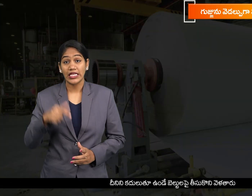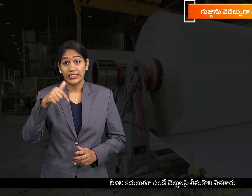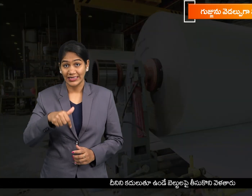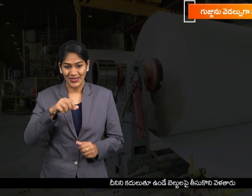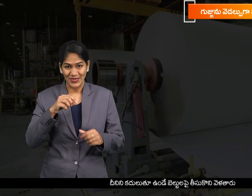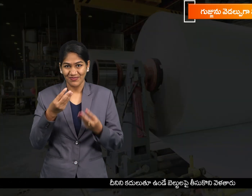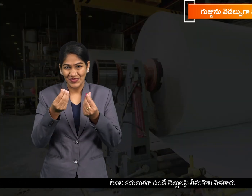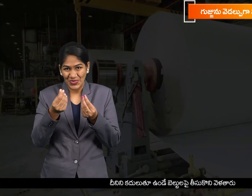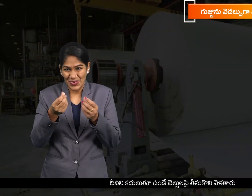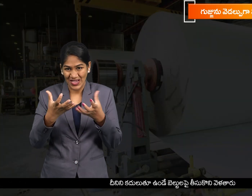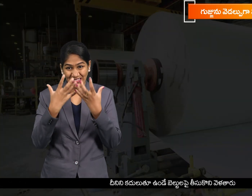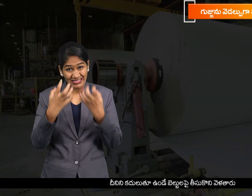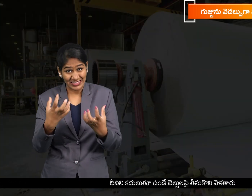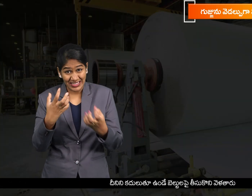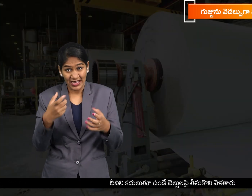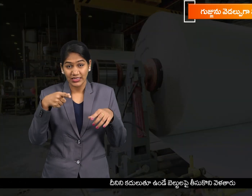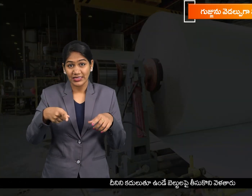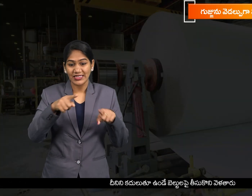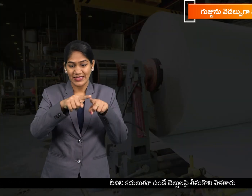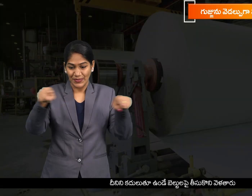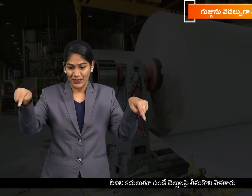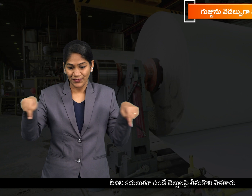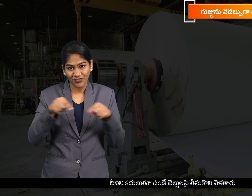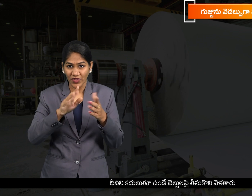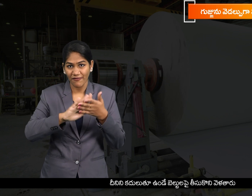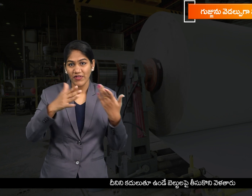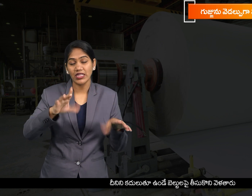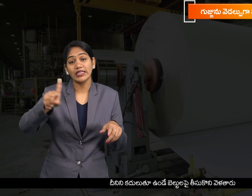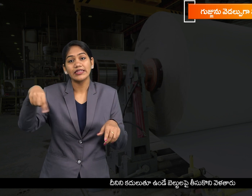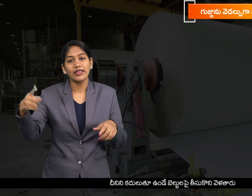దీన్ని కదులుతూ ఉండే బెల్టుపై తీసుకుని వెళ్తారు.